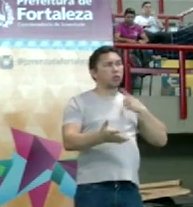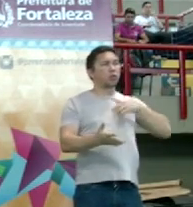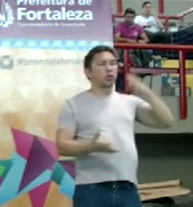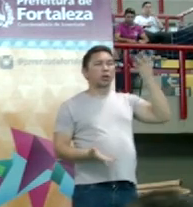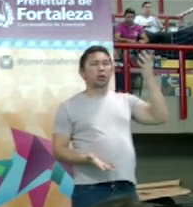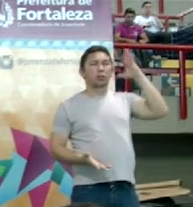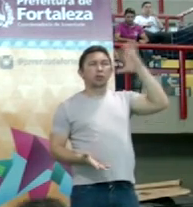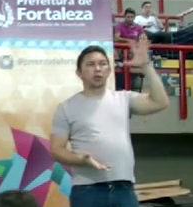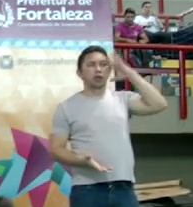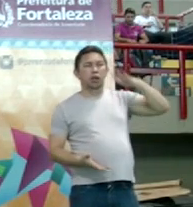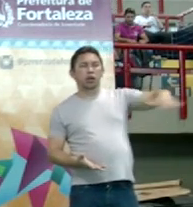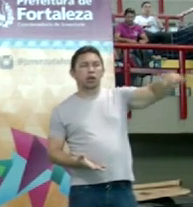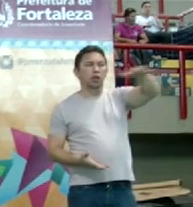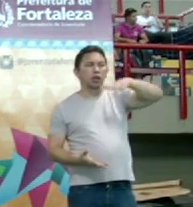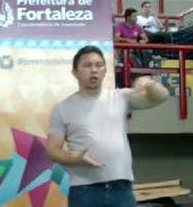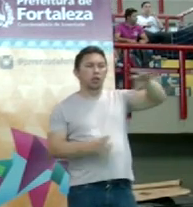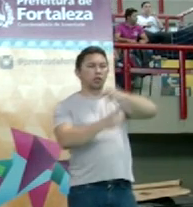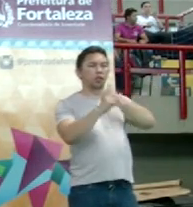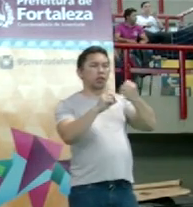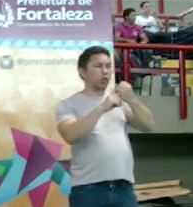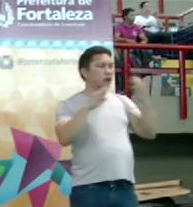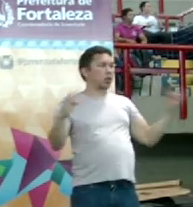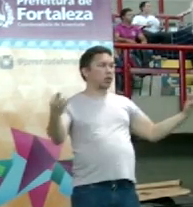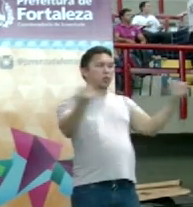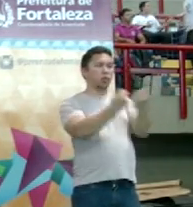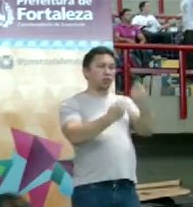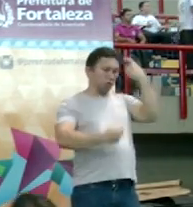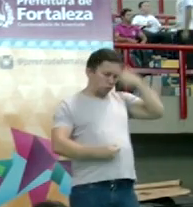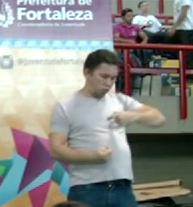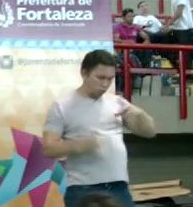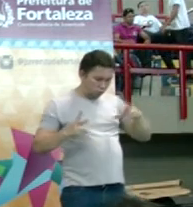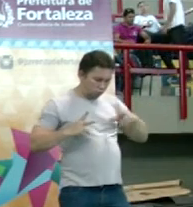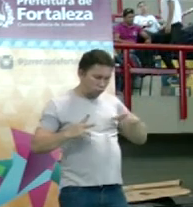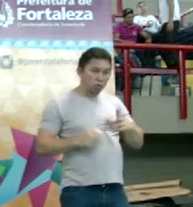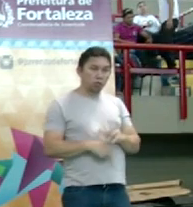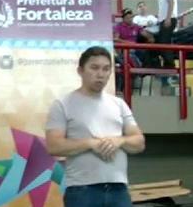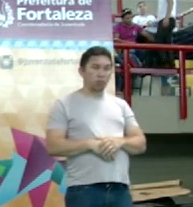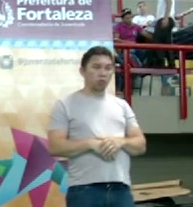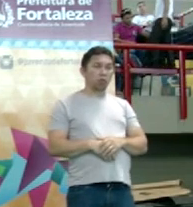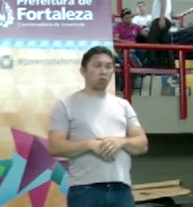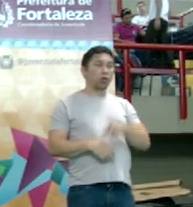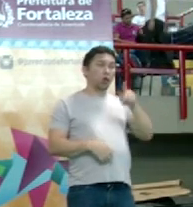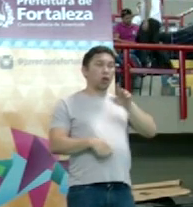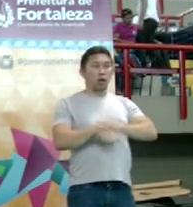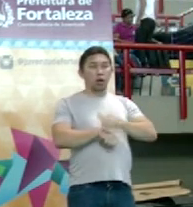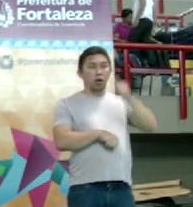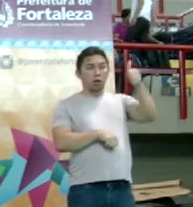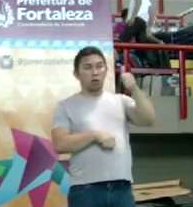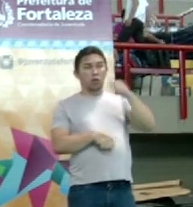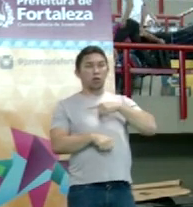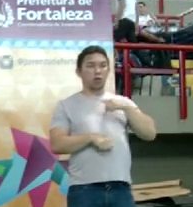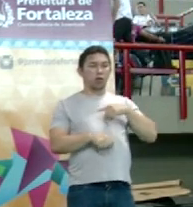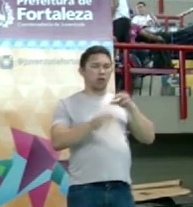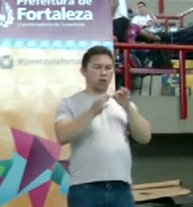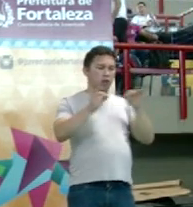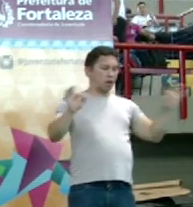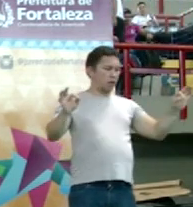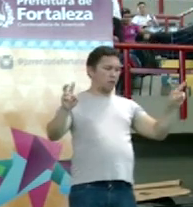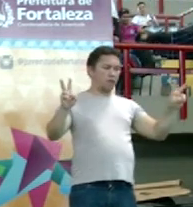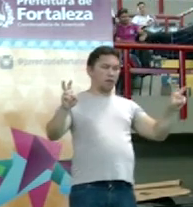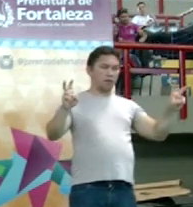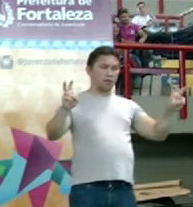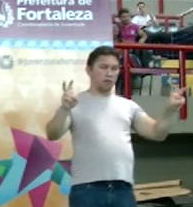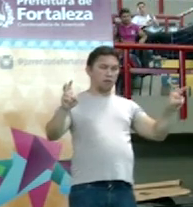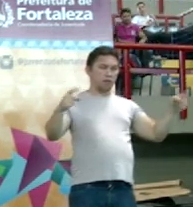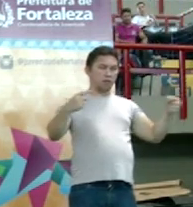como todo, não em você, tá? Por exemplo, a melhor maneira de fazer a frase tese,